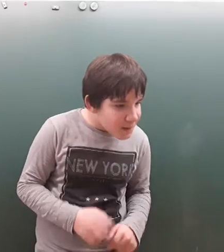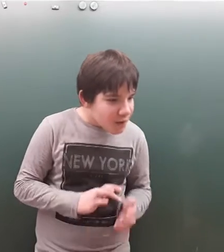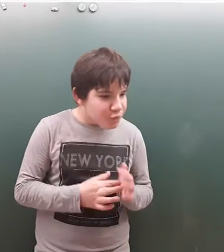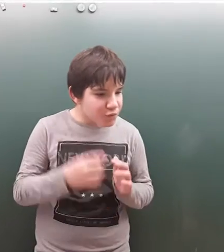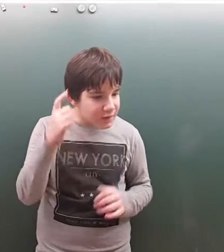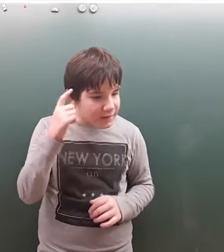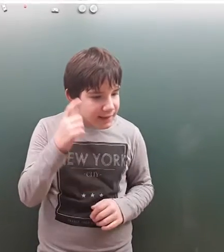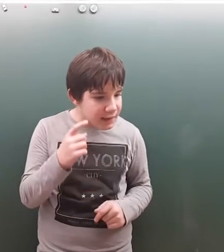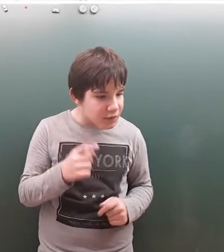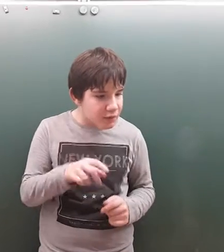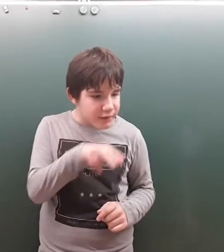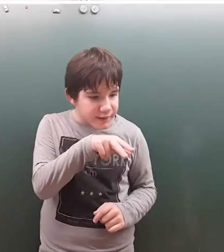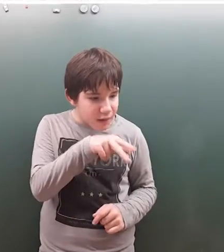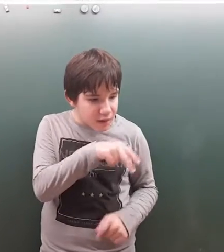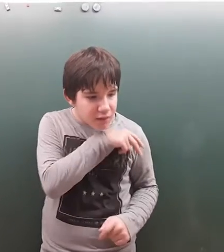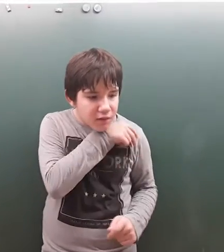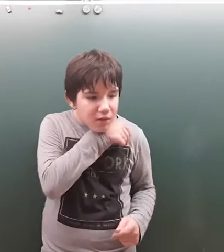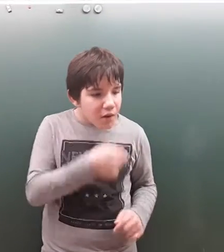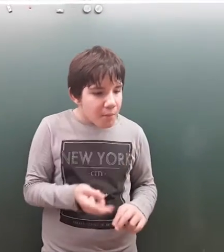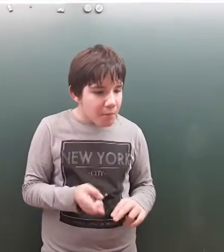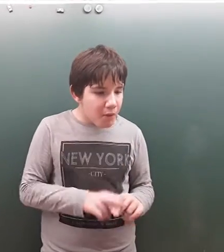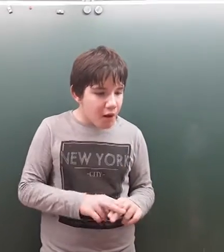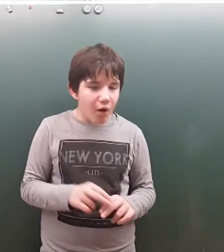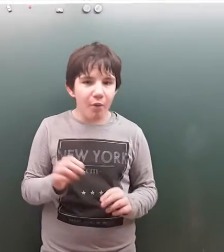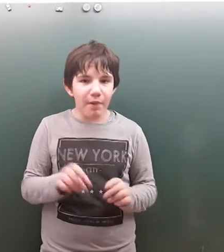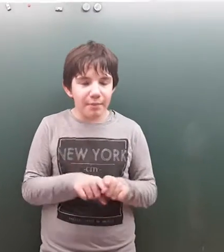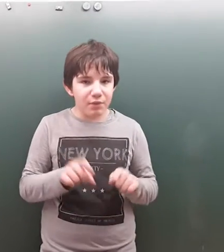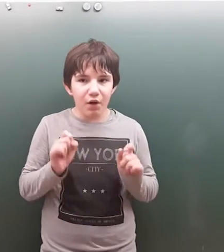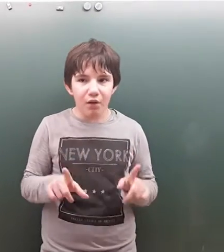Toutes les têtes de l'hydre meurent en même temps.